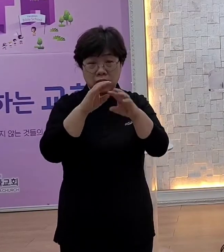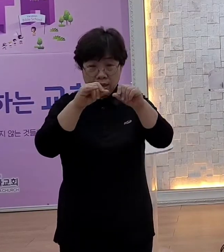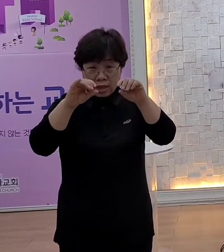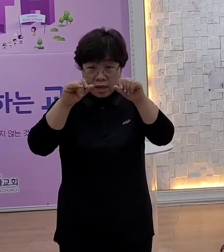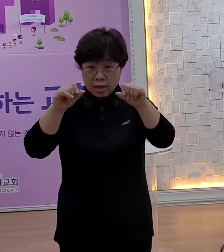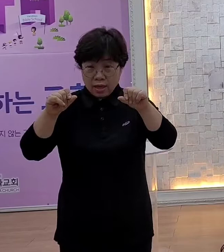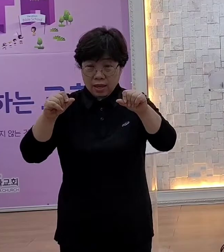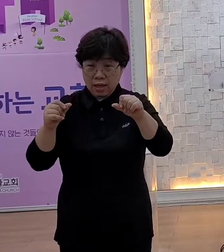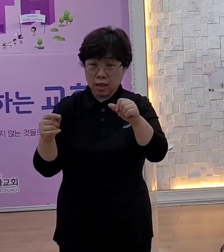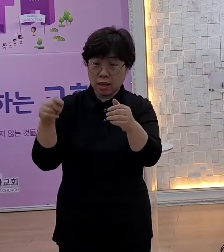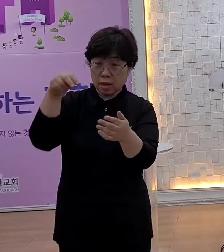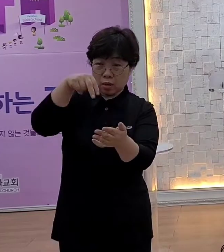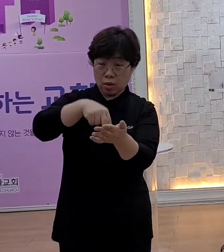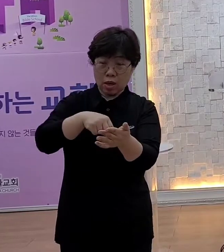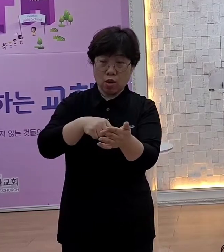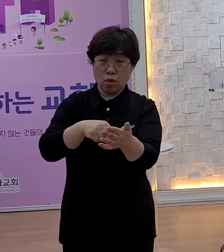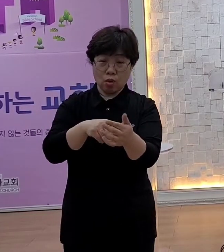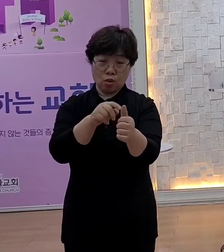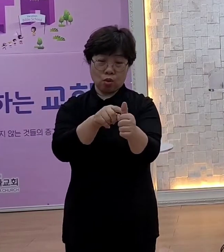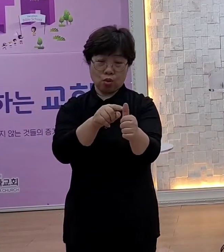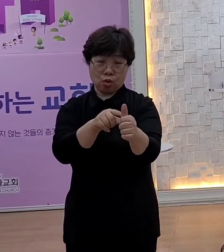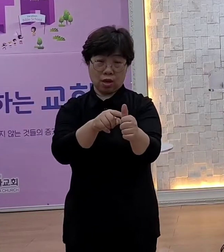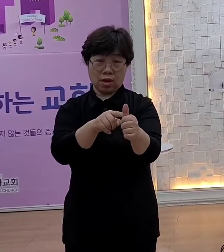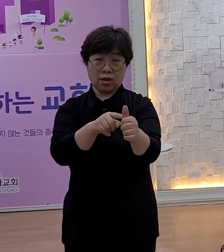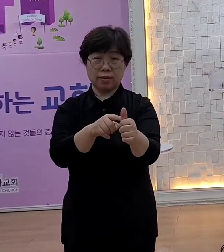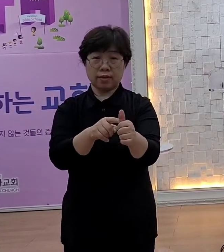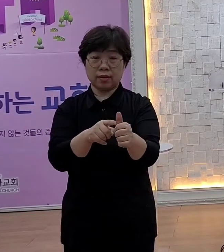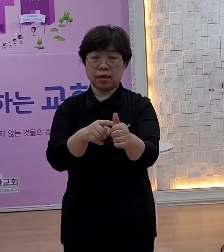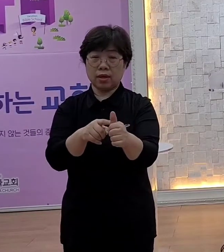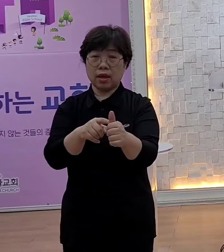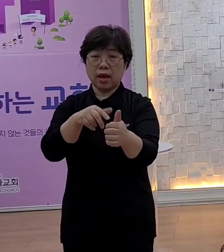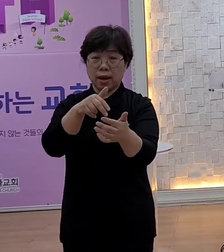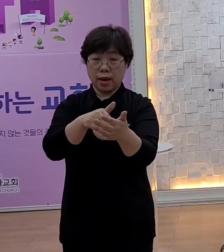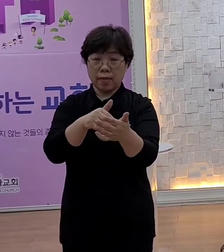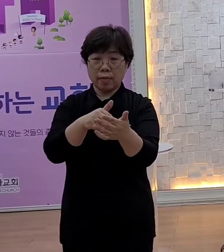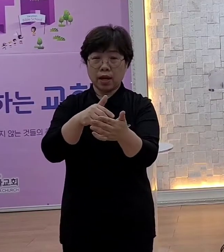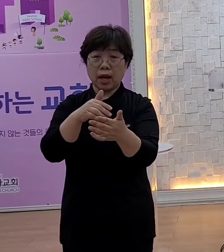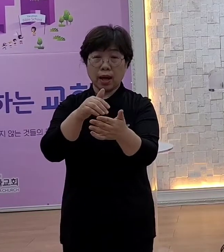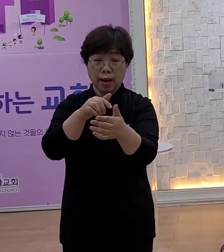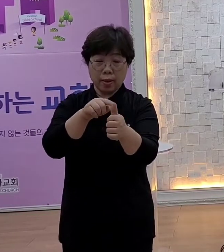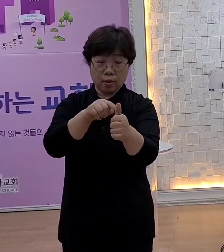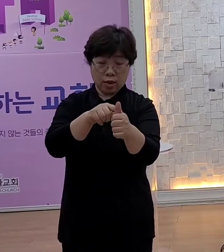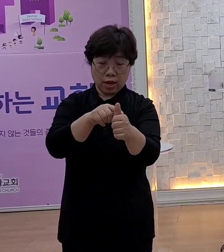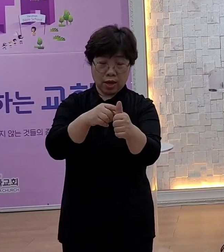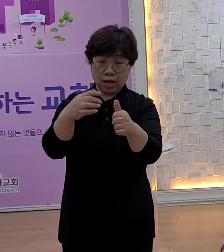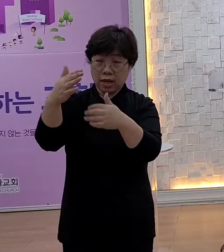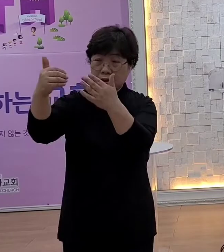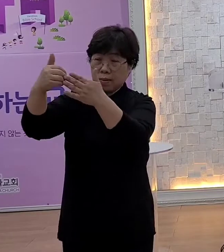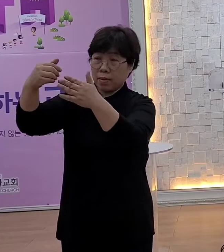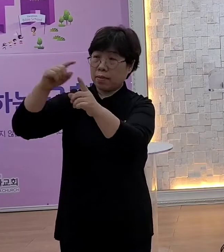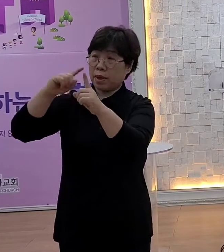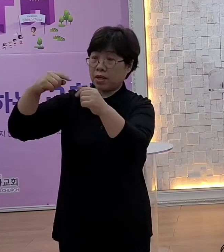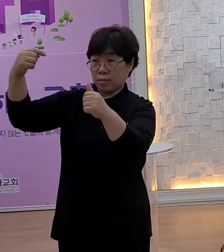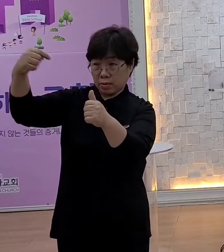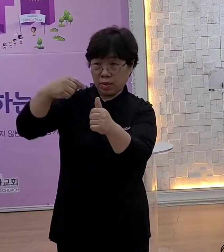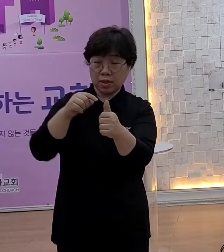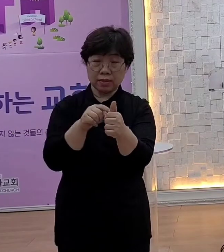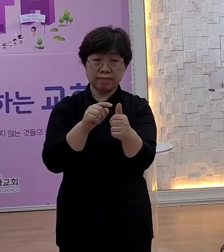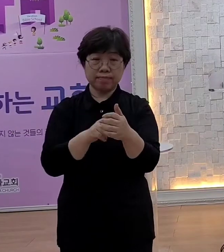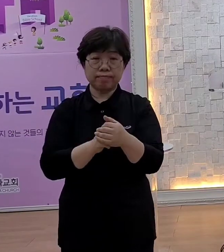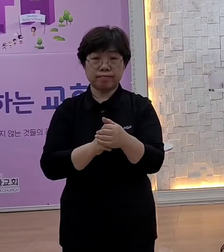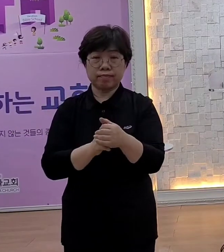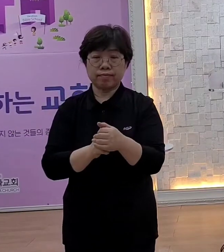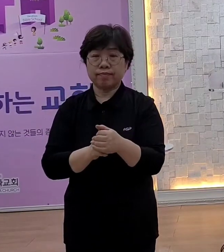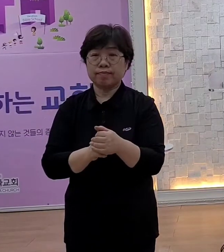나온 이 요나에게 하나님께서 오늘 두 번째로 임하셨다. 1장에 나왔잖아요. 하나님의 말씀이 하나님이